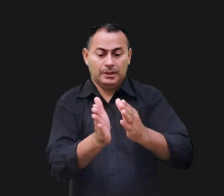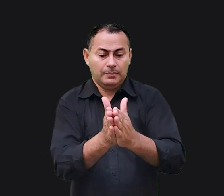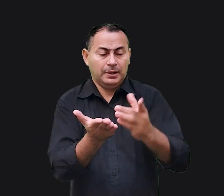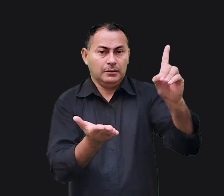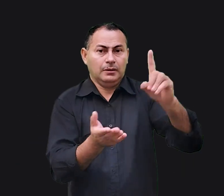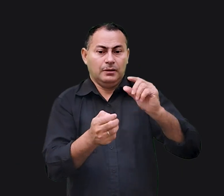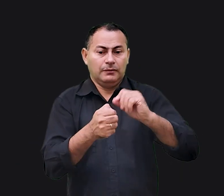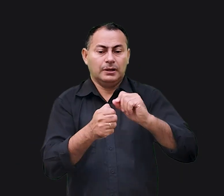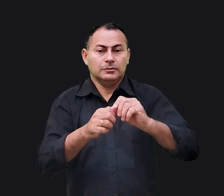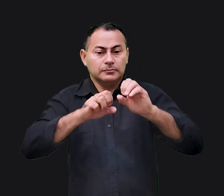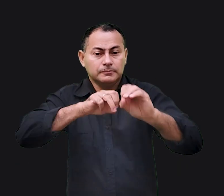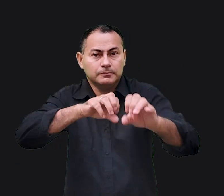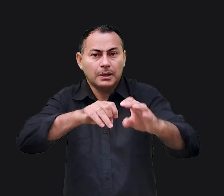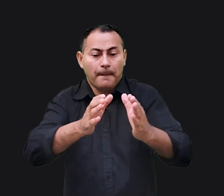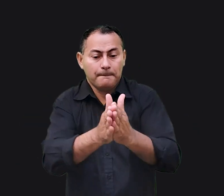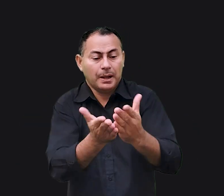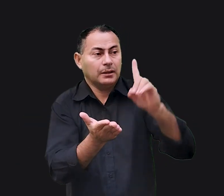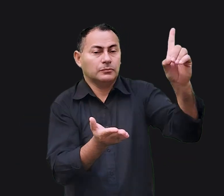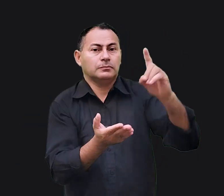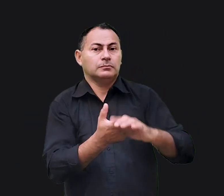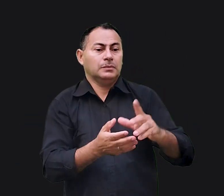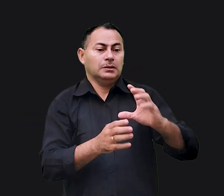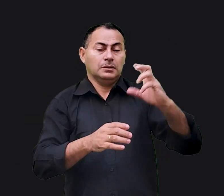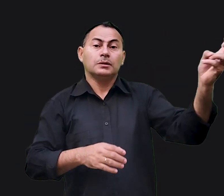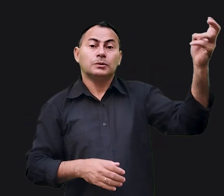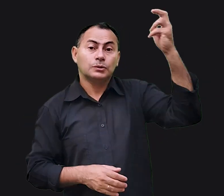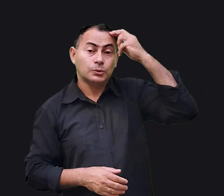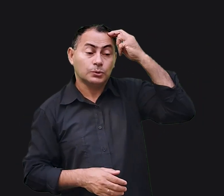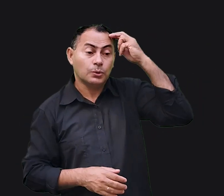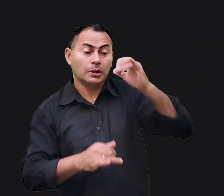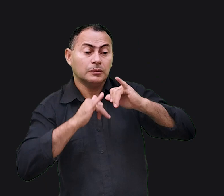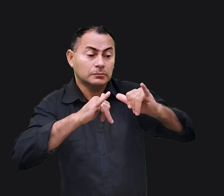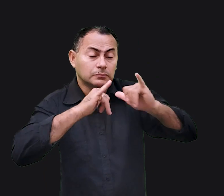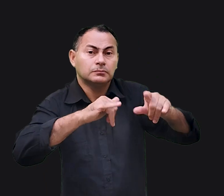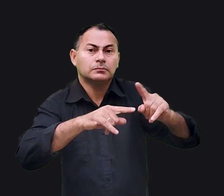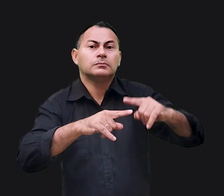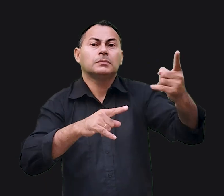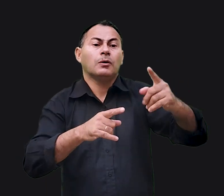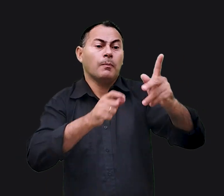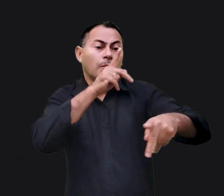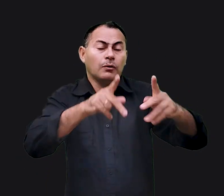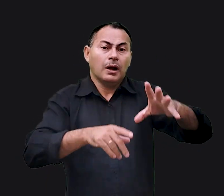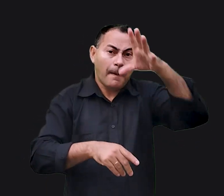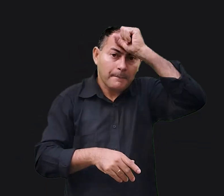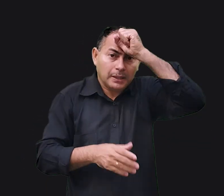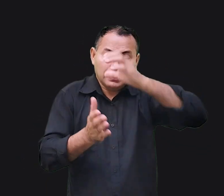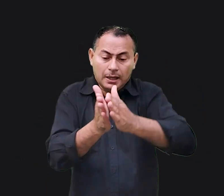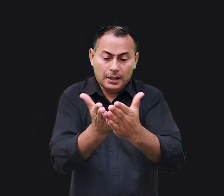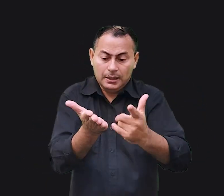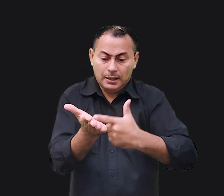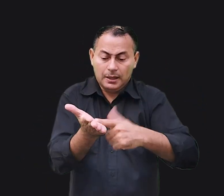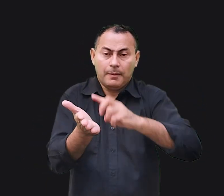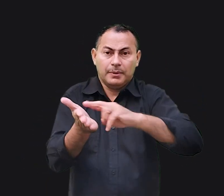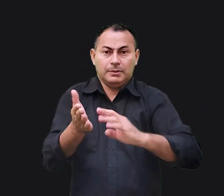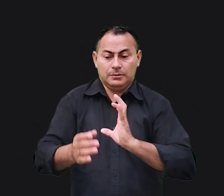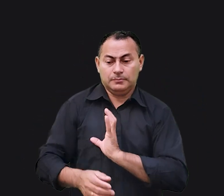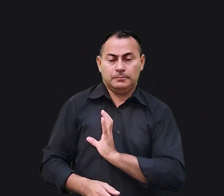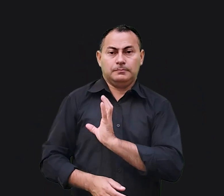Bíblia levarem o ensino da palavra para essas culturas. Depois que o povo aprende a ler a Bíblia e se converte, uma